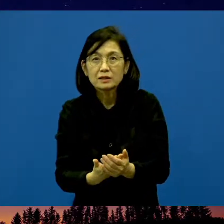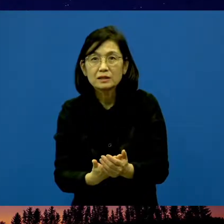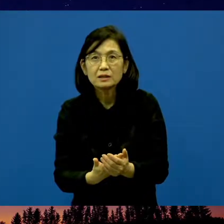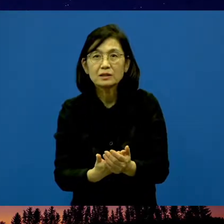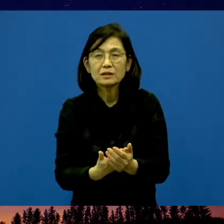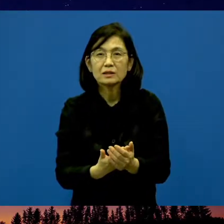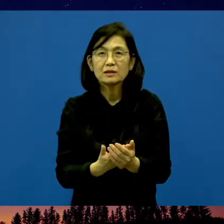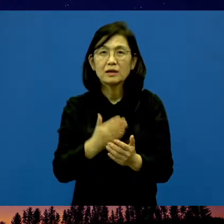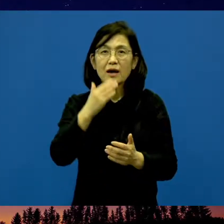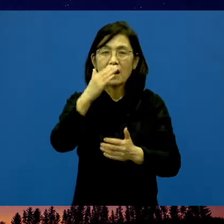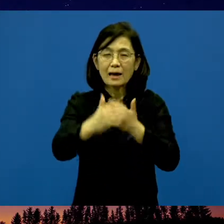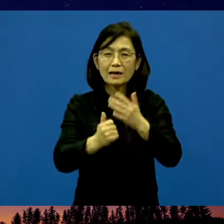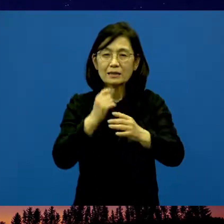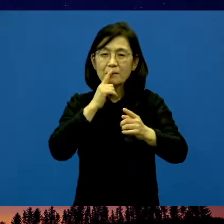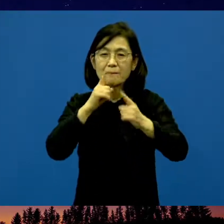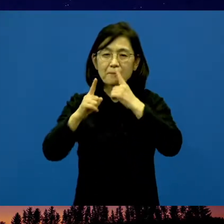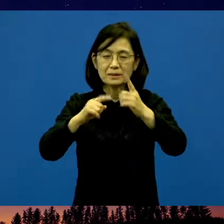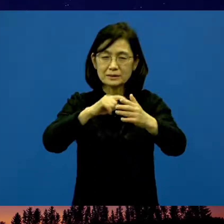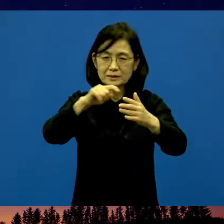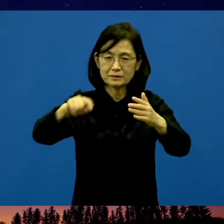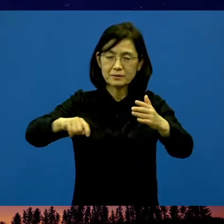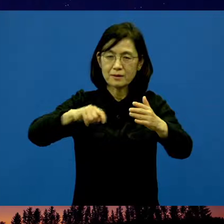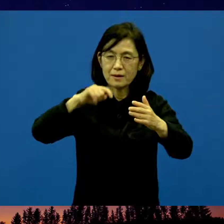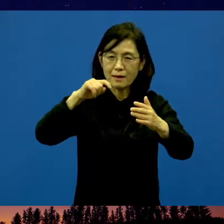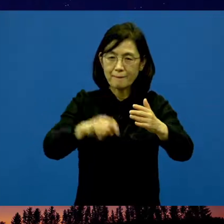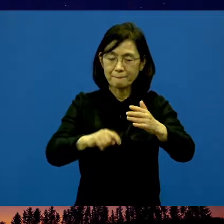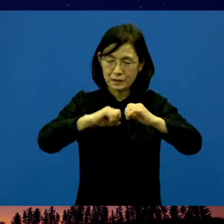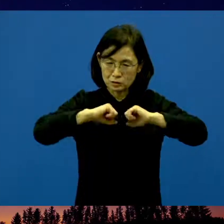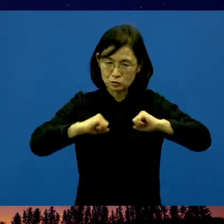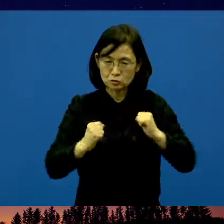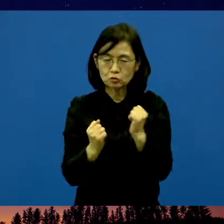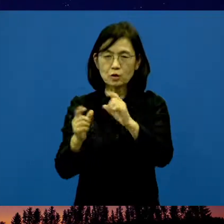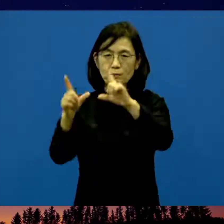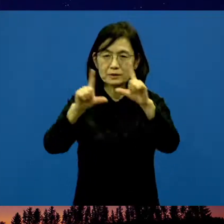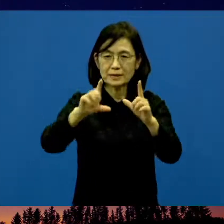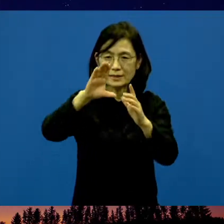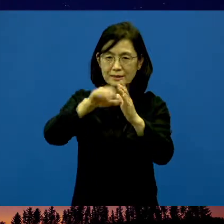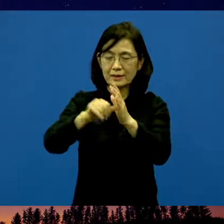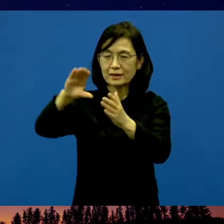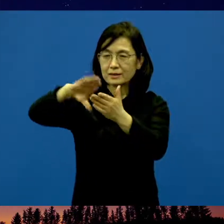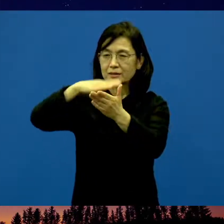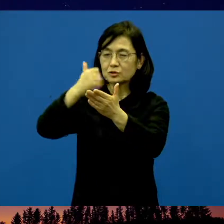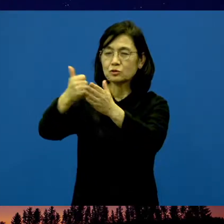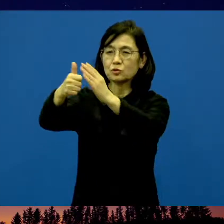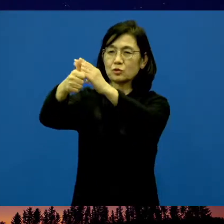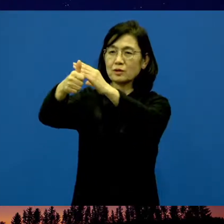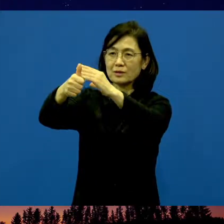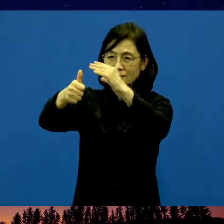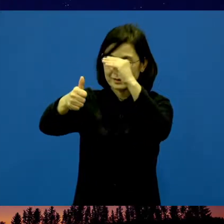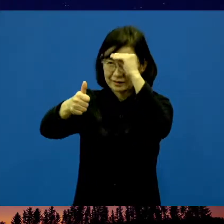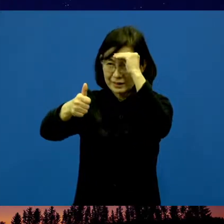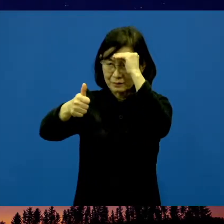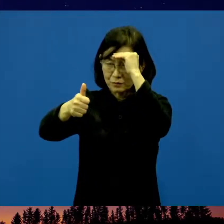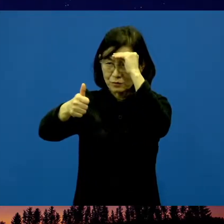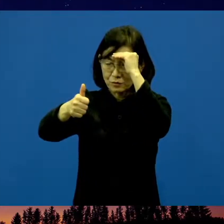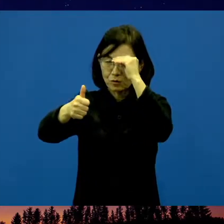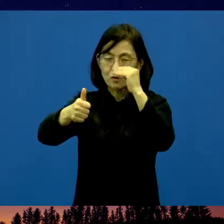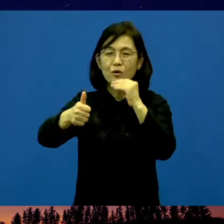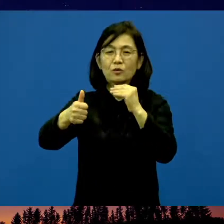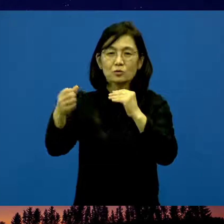속사람이 하나님의 말씀 앞에 반응하고 살아가게 될 때 우리가 그리스도를 닮아가는, 그래서 우리의 삶을